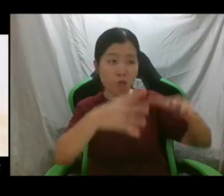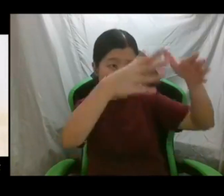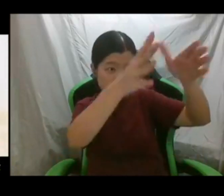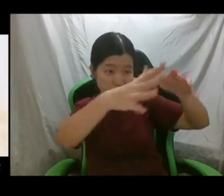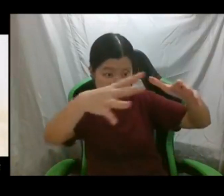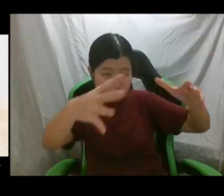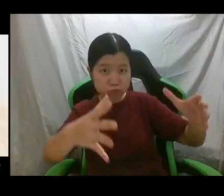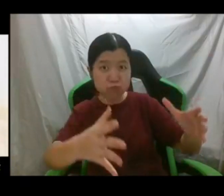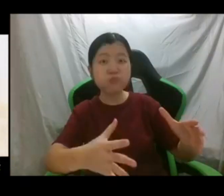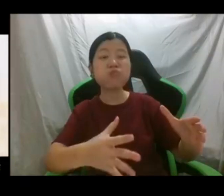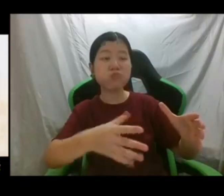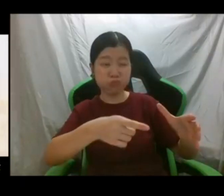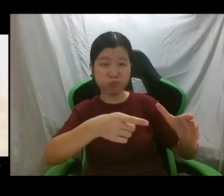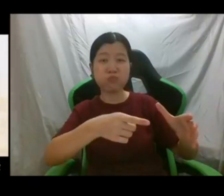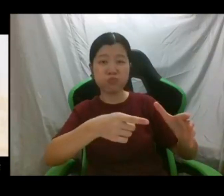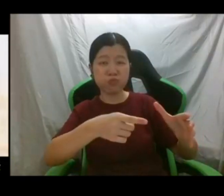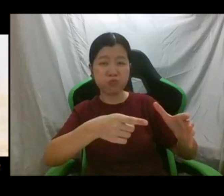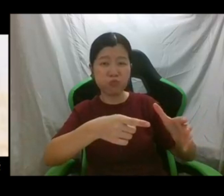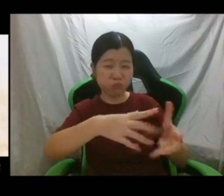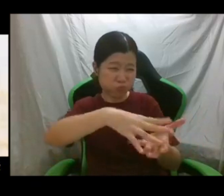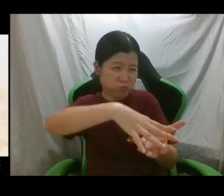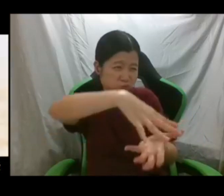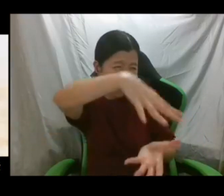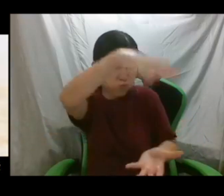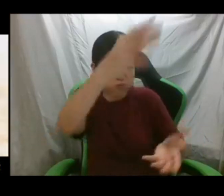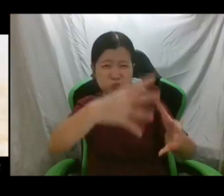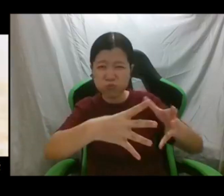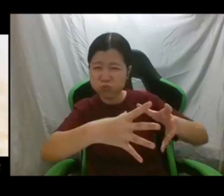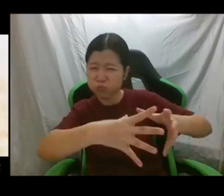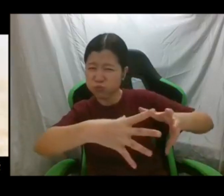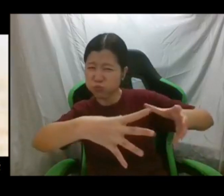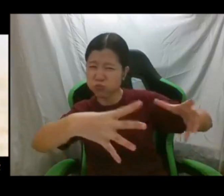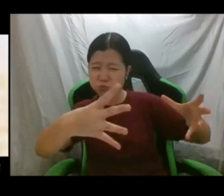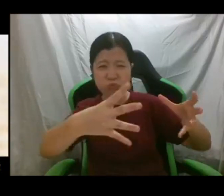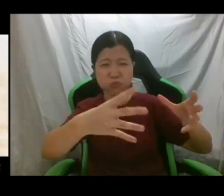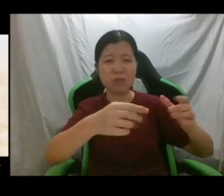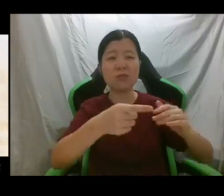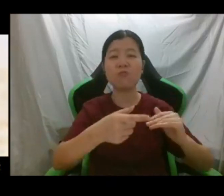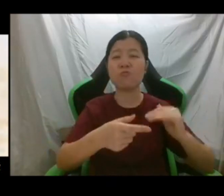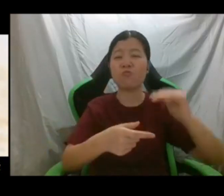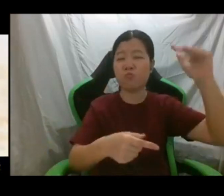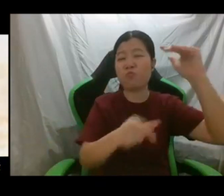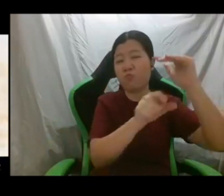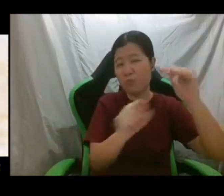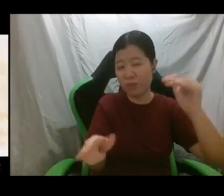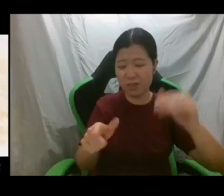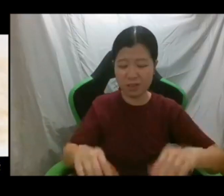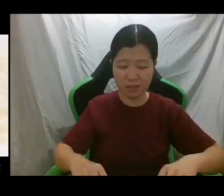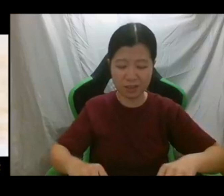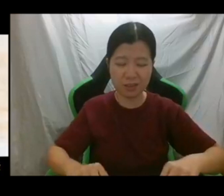呢個大水缸好深好闊，比上官小朋友高出好